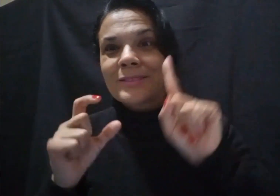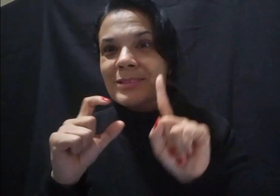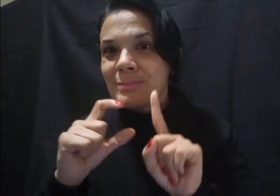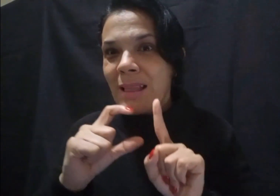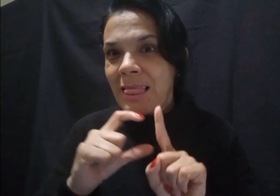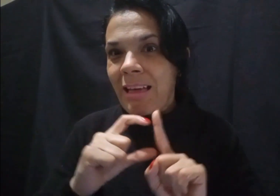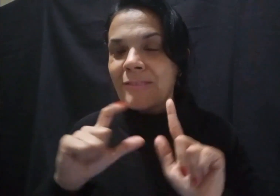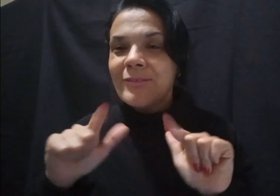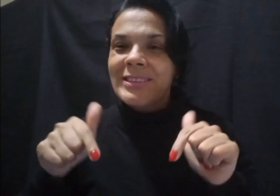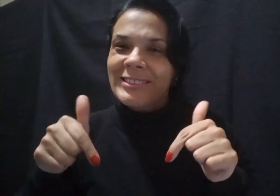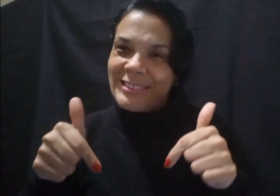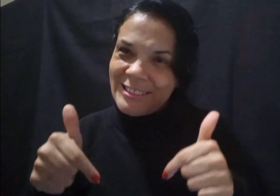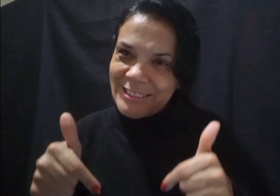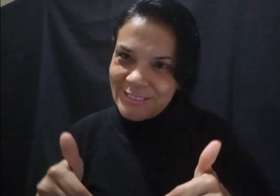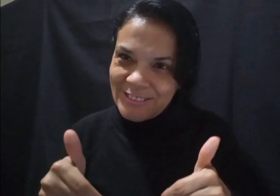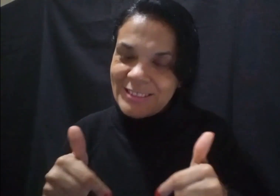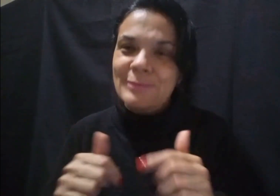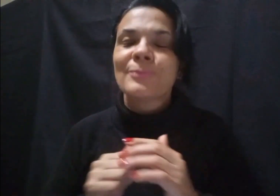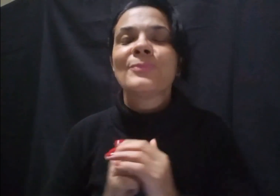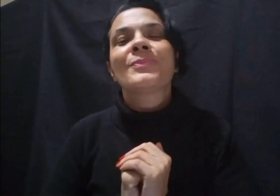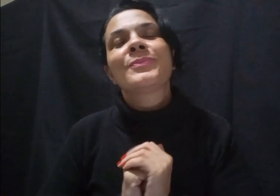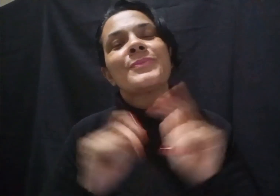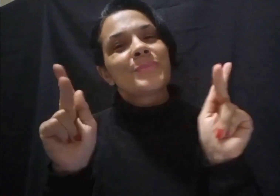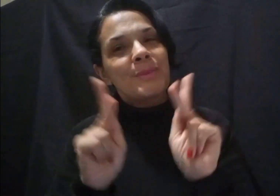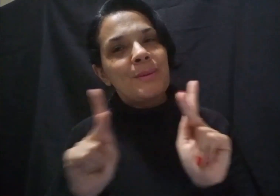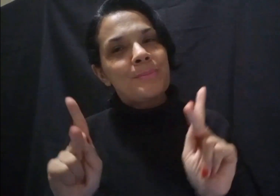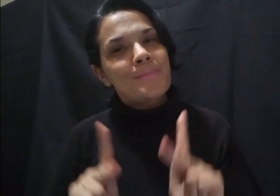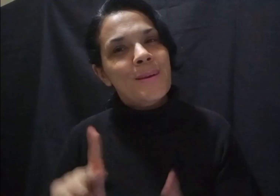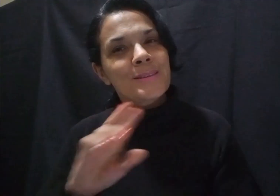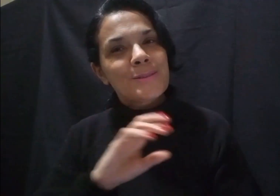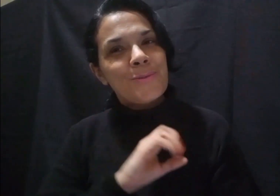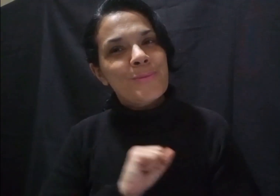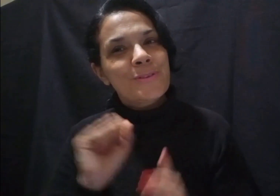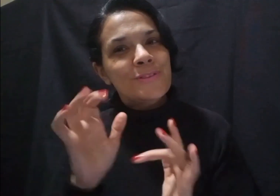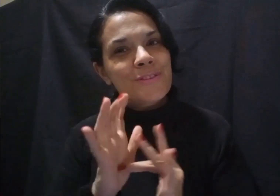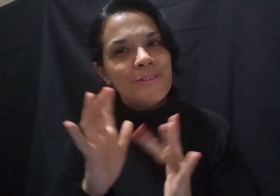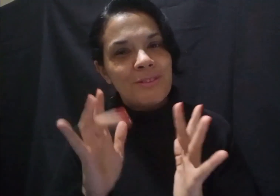pensamentos, palavras e ações. Que a